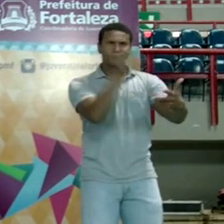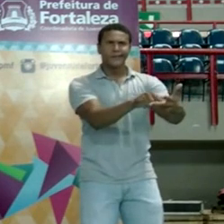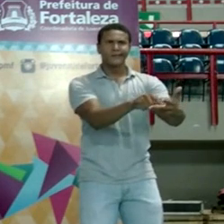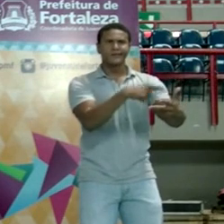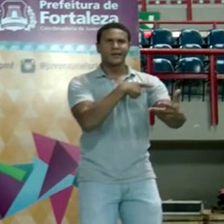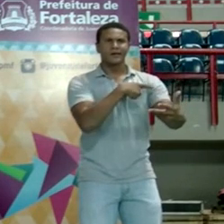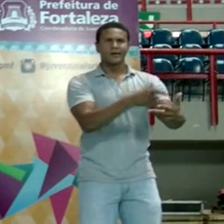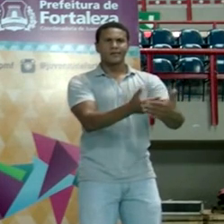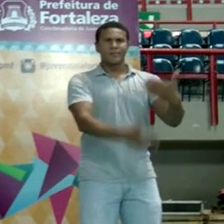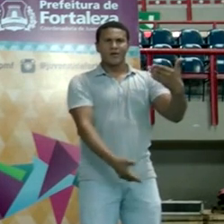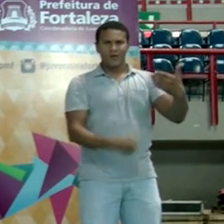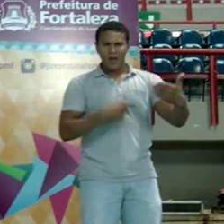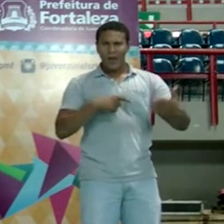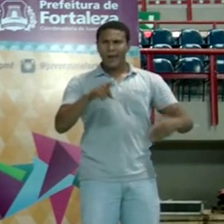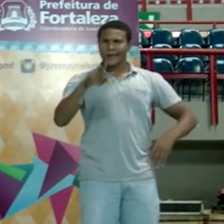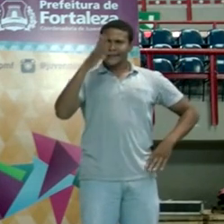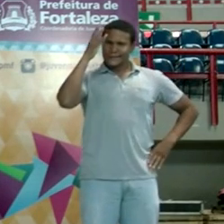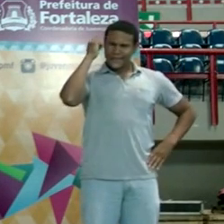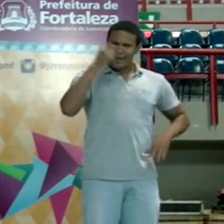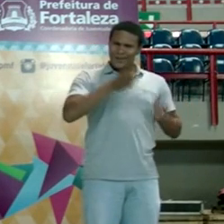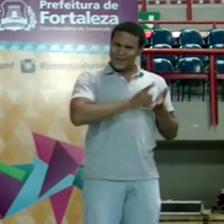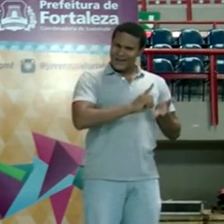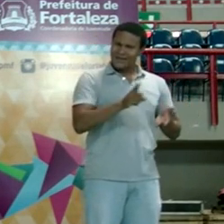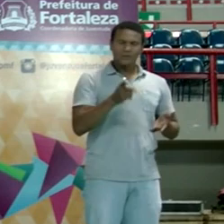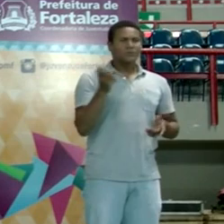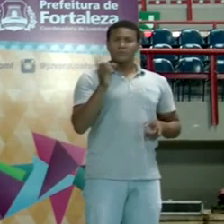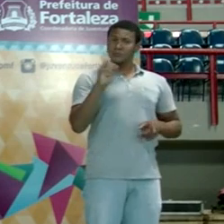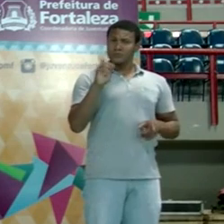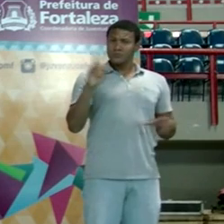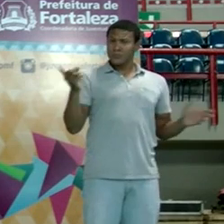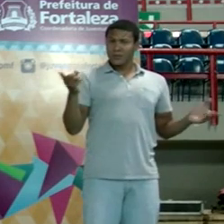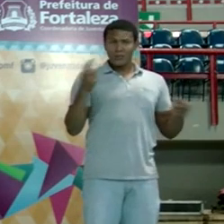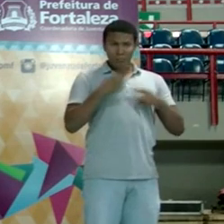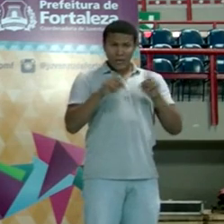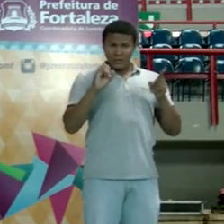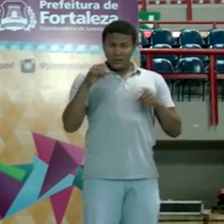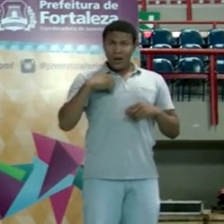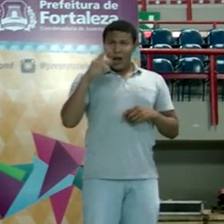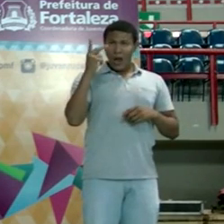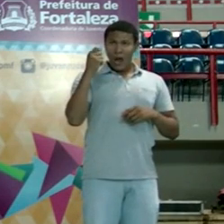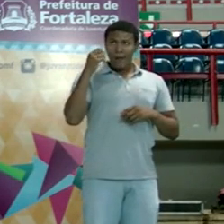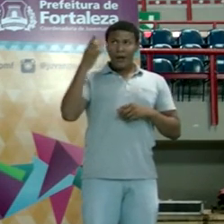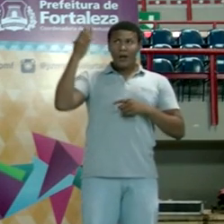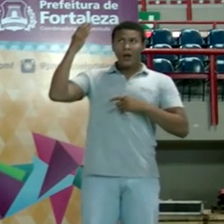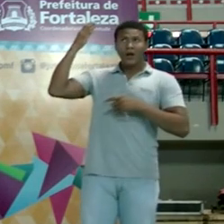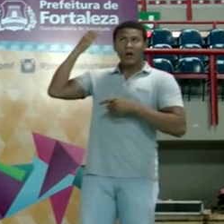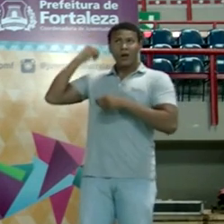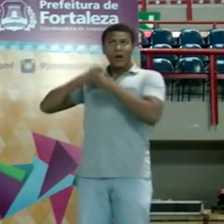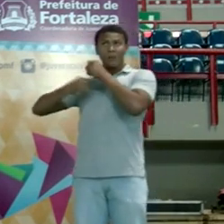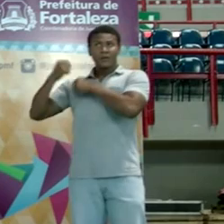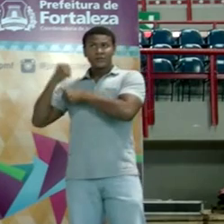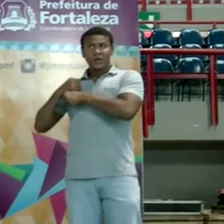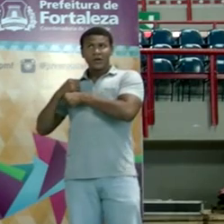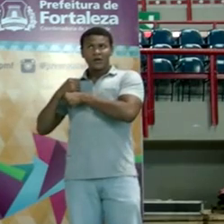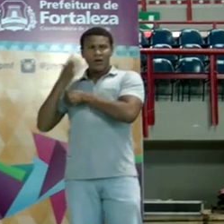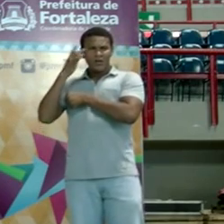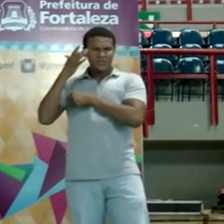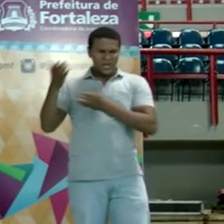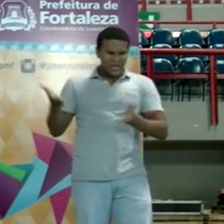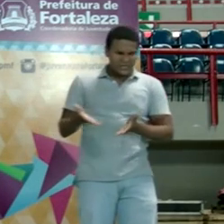Enem. Erciliano, tu sabia de tudo antes? Não, né? Lógico, mas se caiu o Habermas ano passado, dificilmente eles vão botar esse ano de